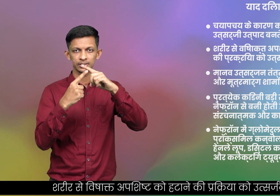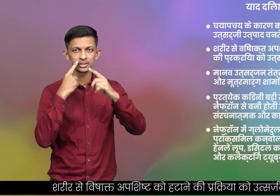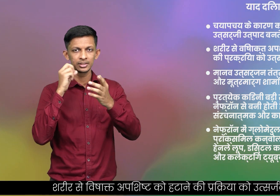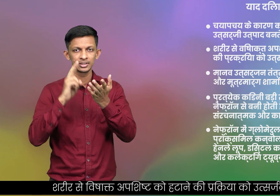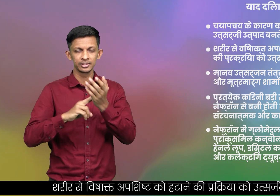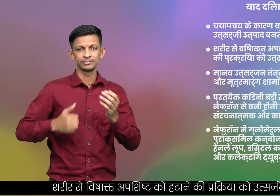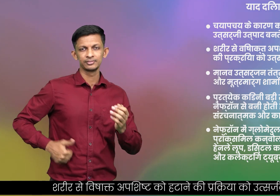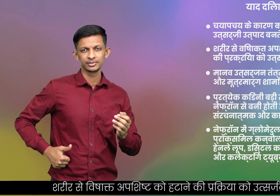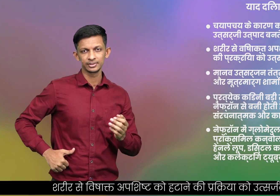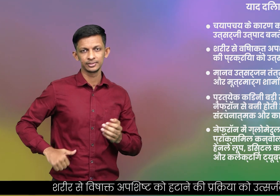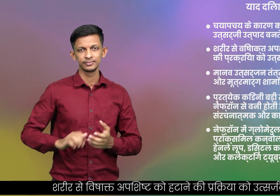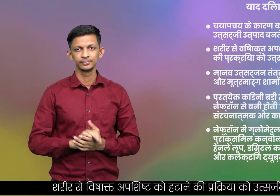है।